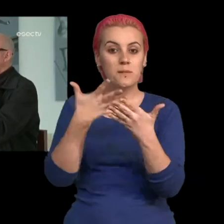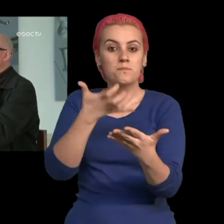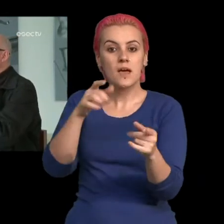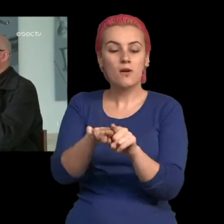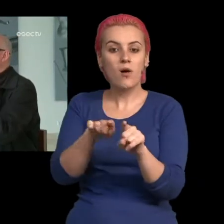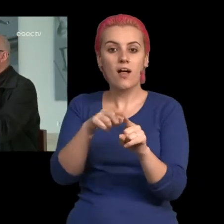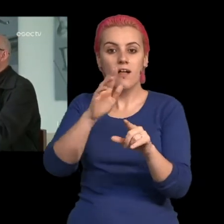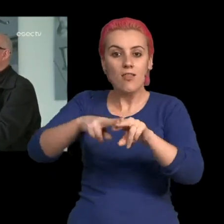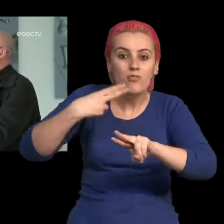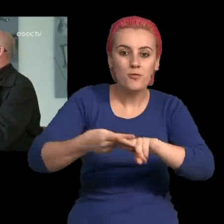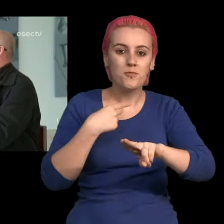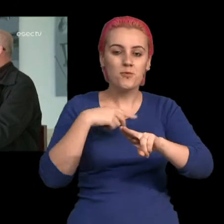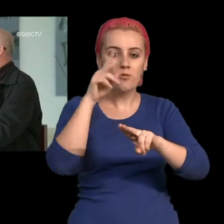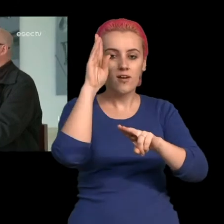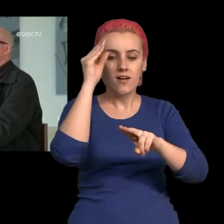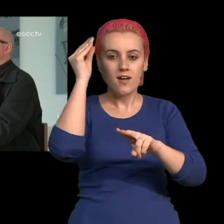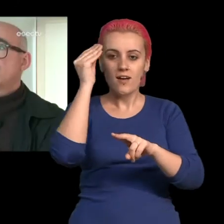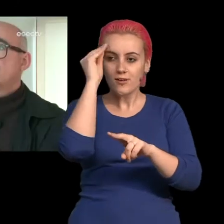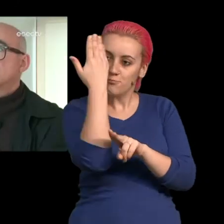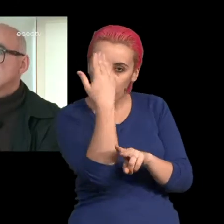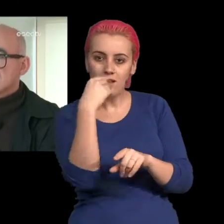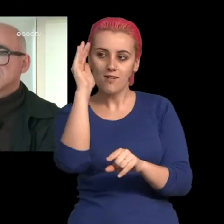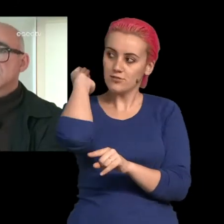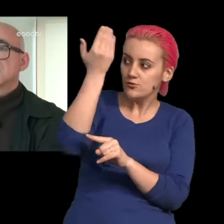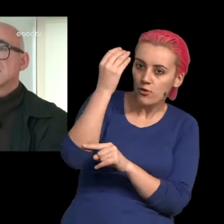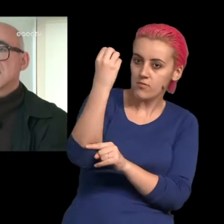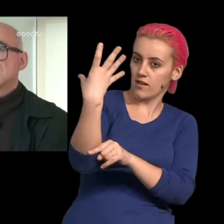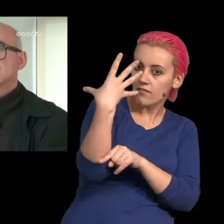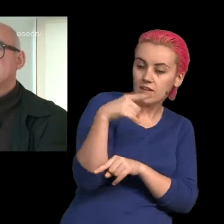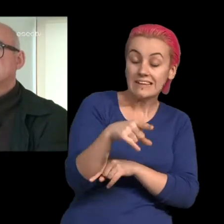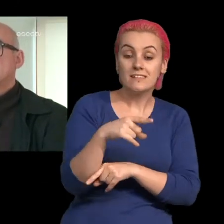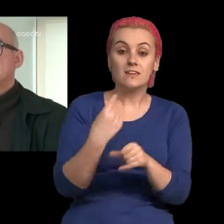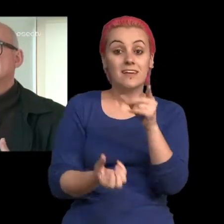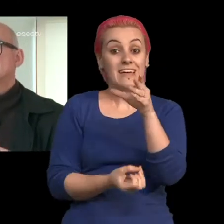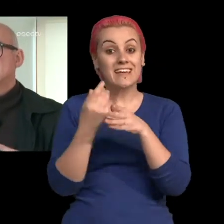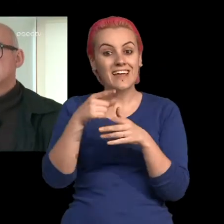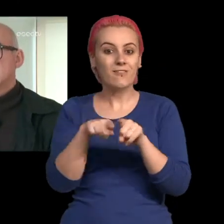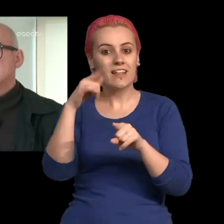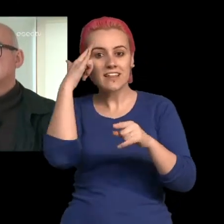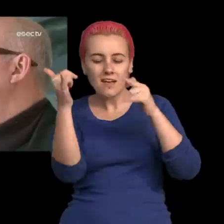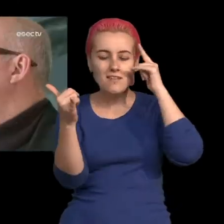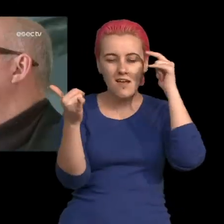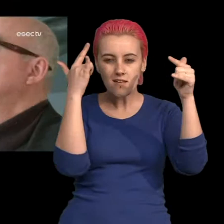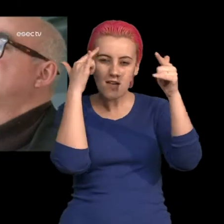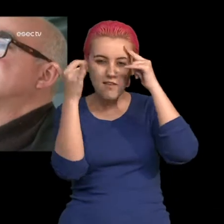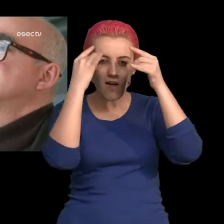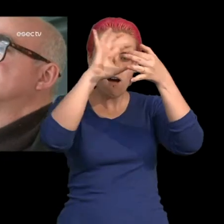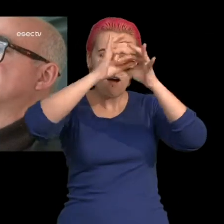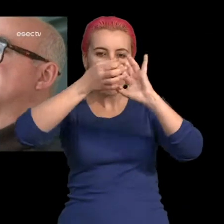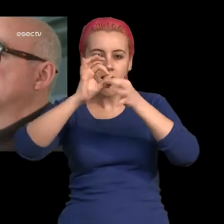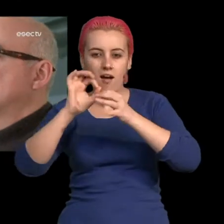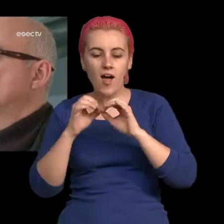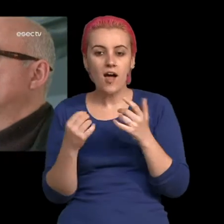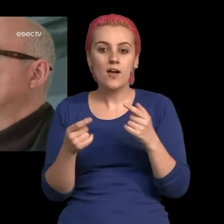ideia de espelho, duplo reflexo, sombra, o processo de concepção tem a ver com este jogo de ideias, é que não é indiferente